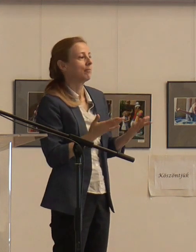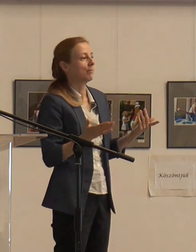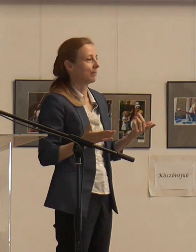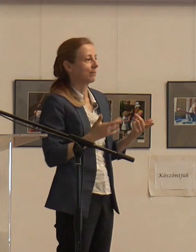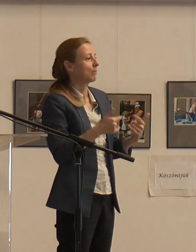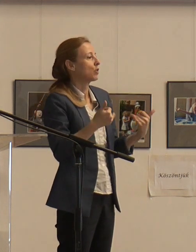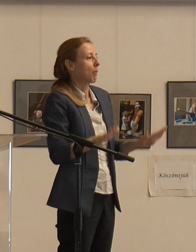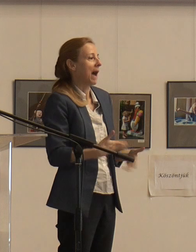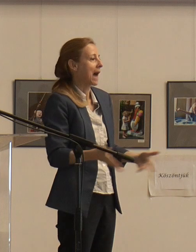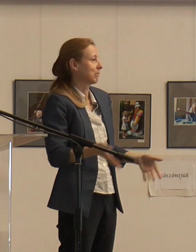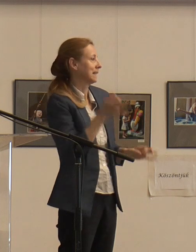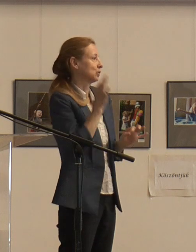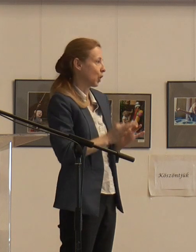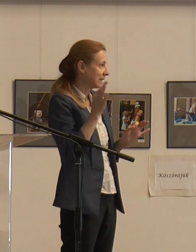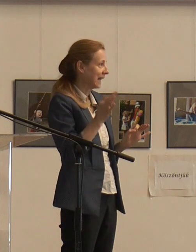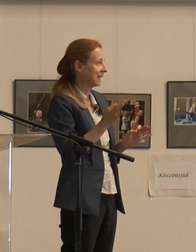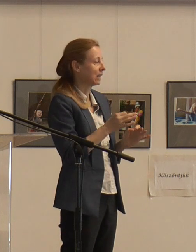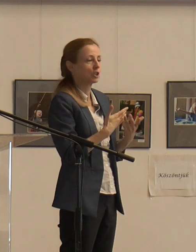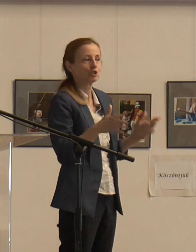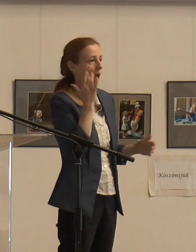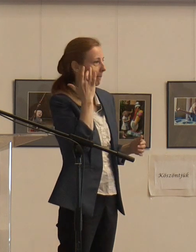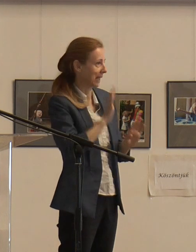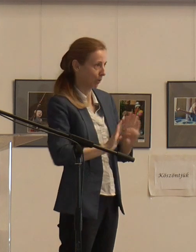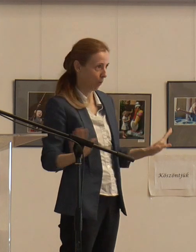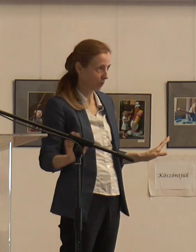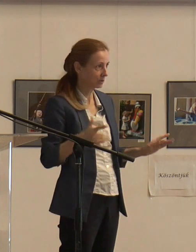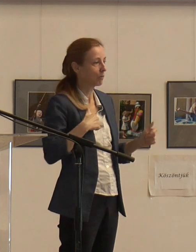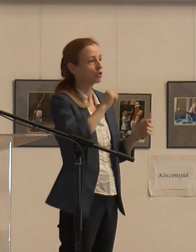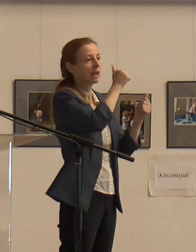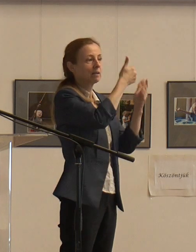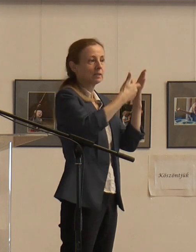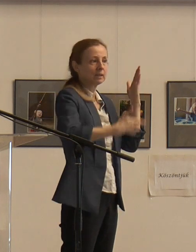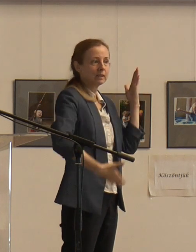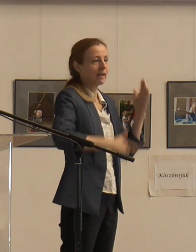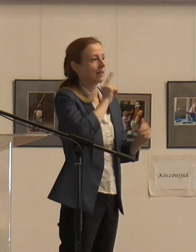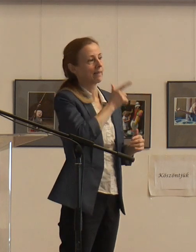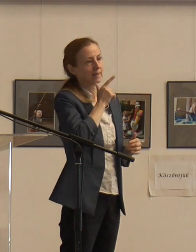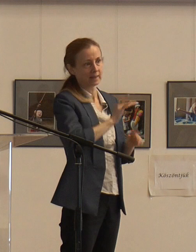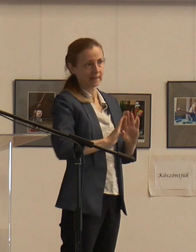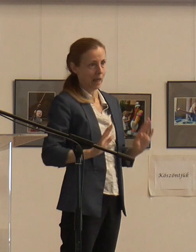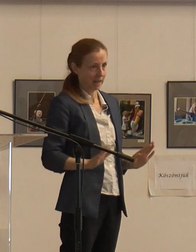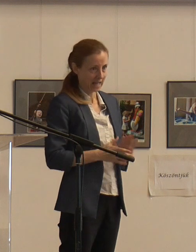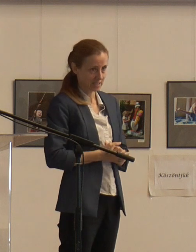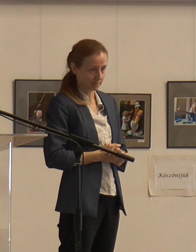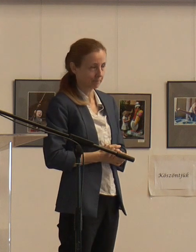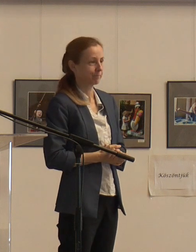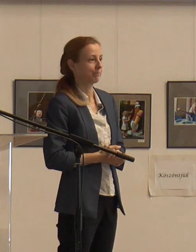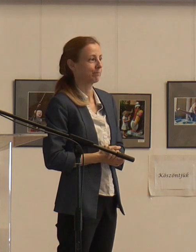tehát bármi történik. Semmi gond, mert helyezések most nem lesznek.